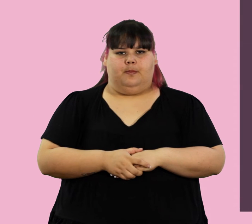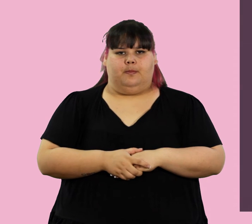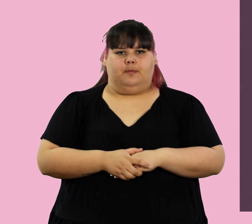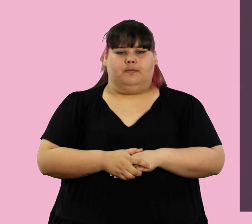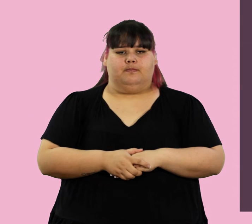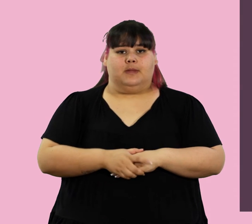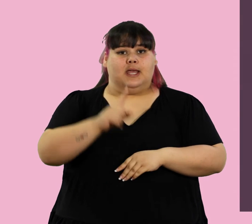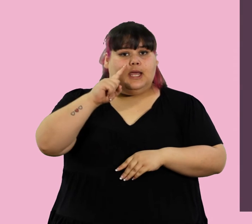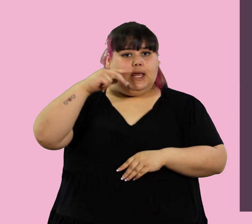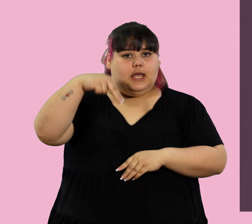Según el INCUCAI,